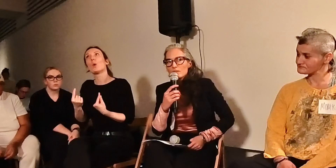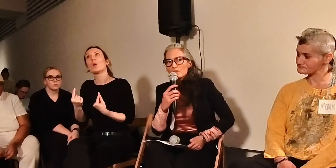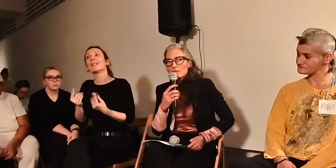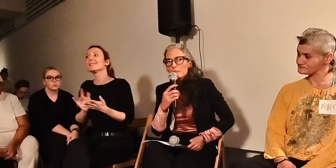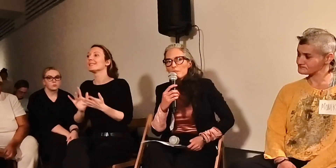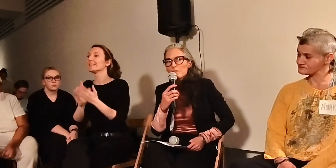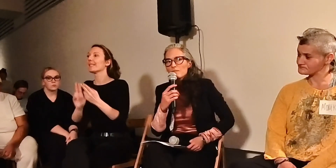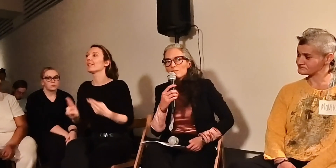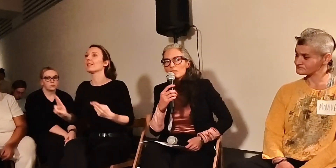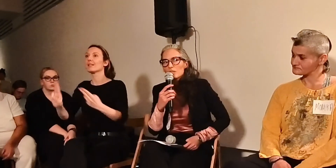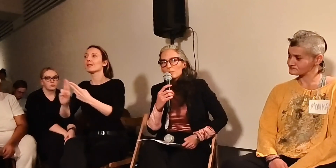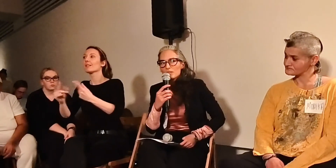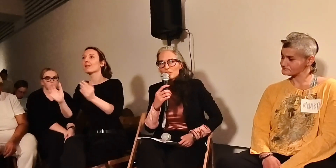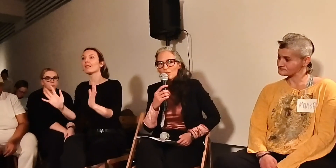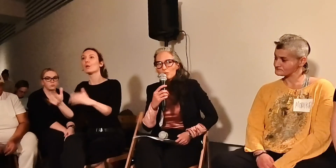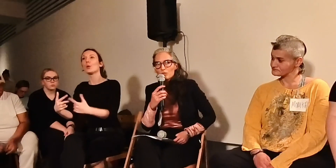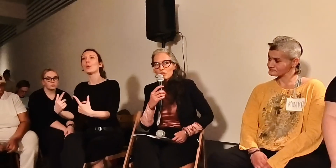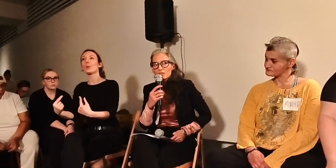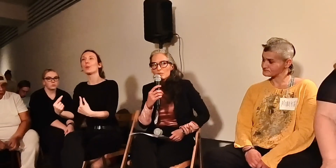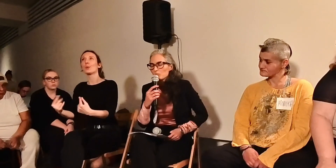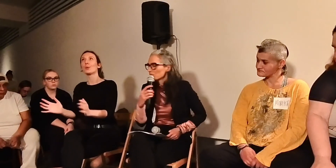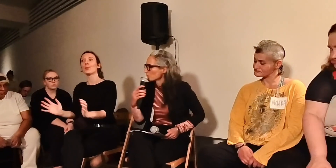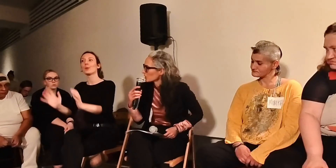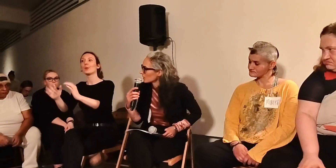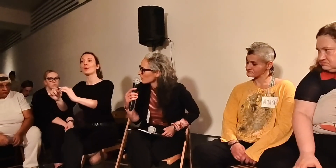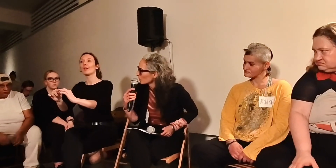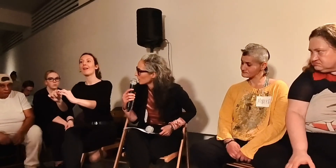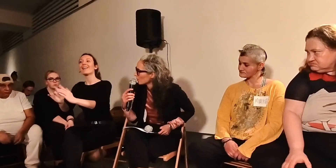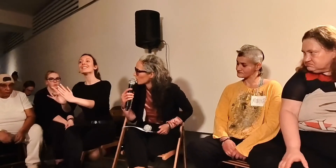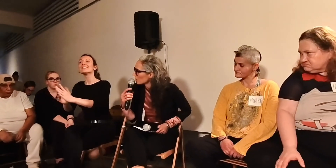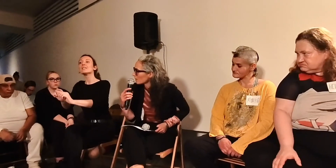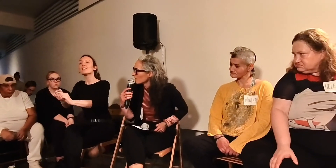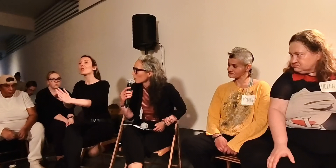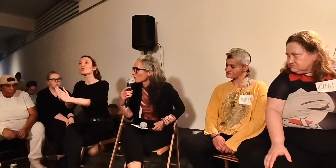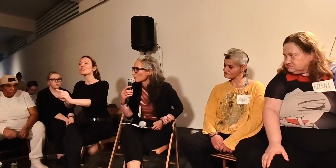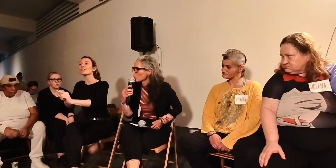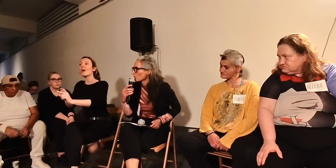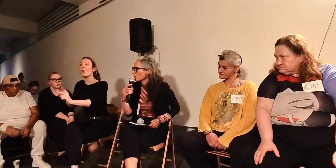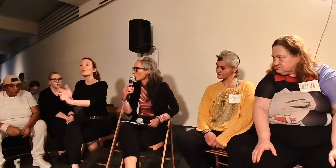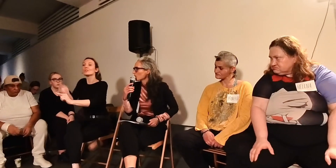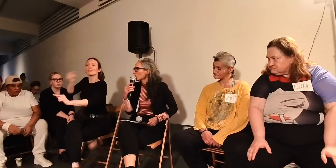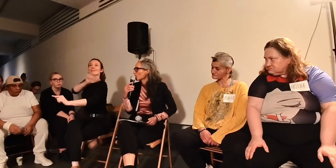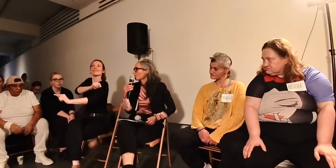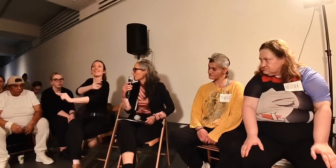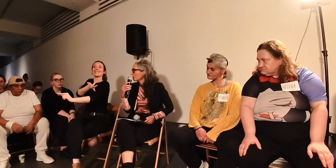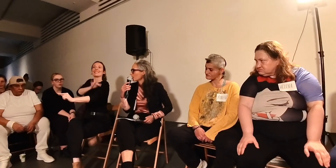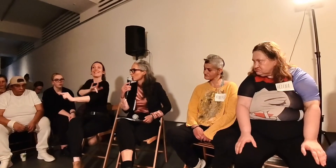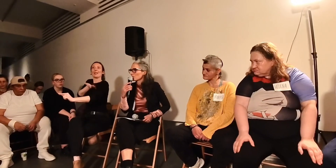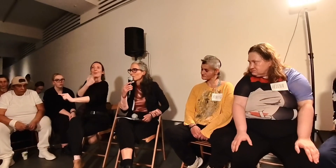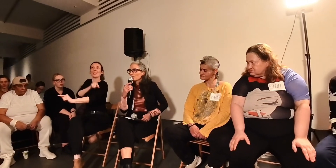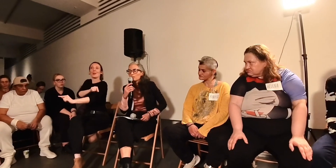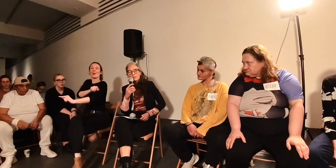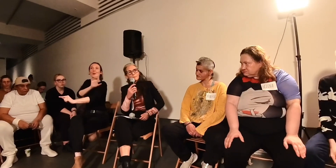potkáváme, jakoby začal už při té samotné přípravě, protože spoustu věcí se